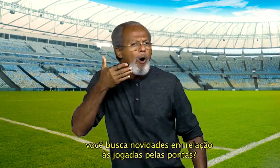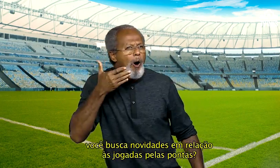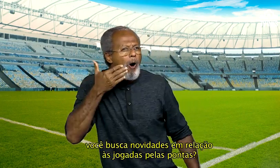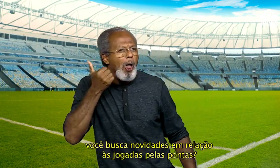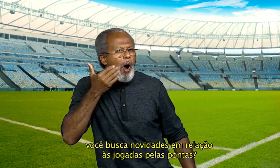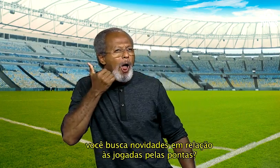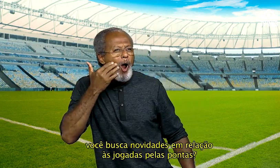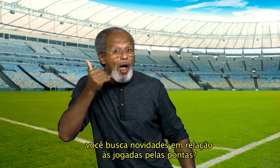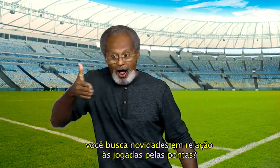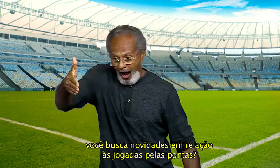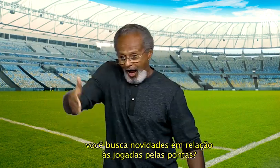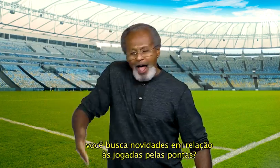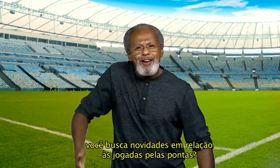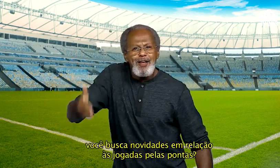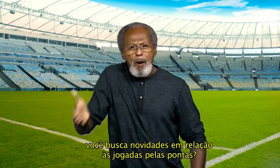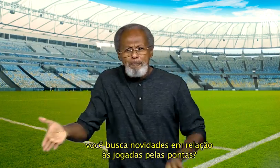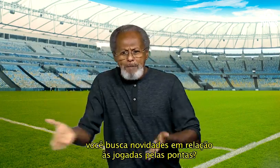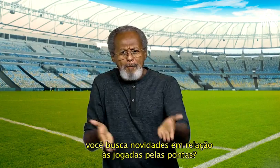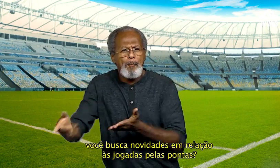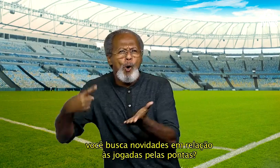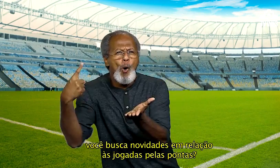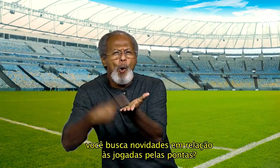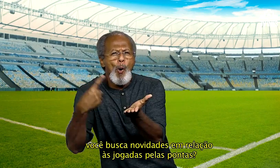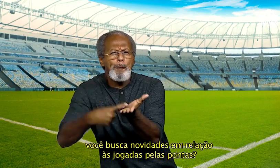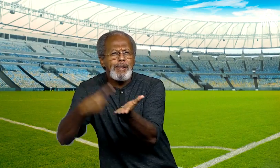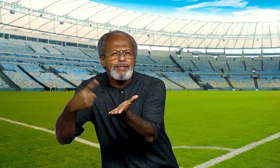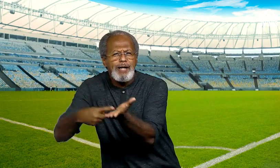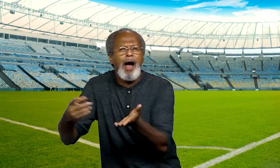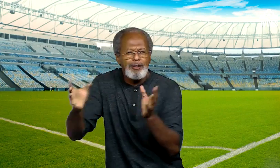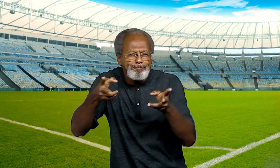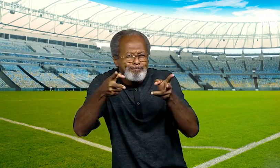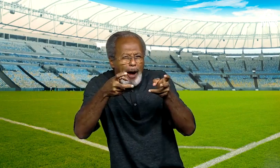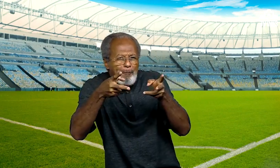você busca novidades em relação às jogadas pelas pontas?